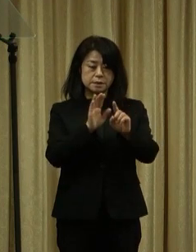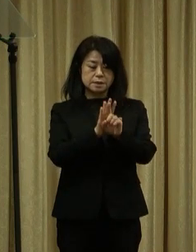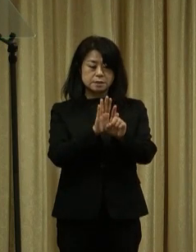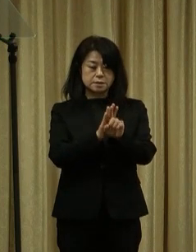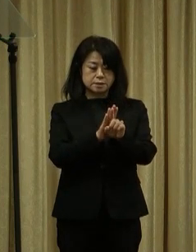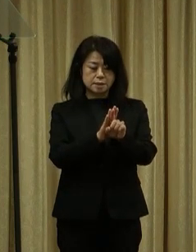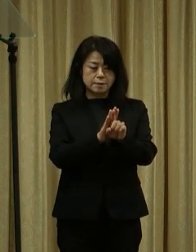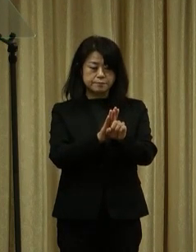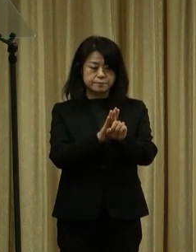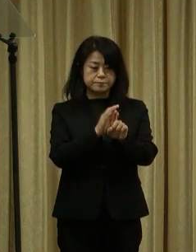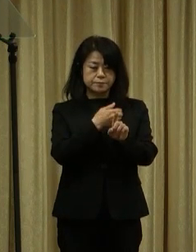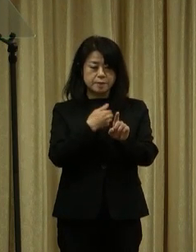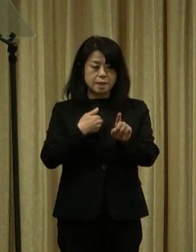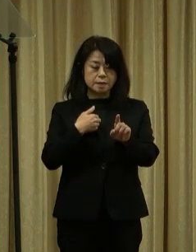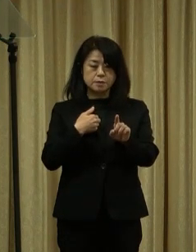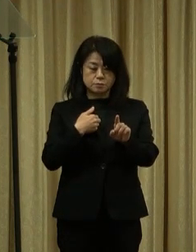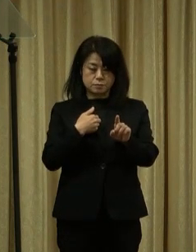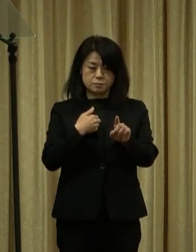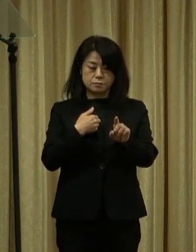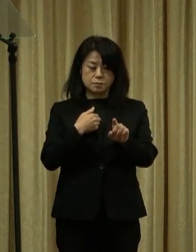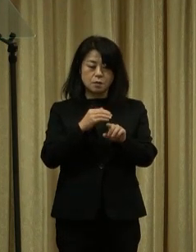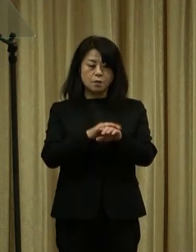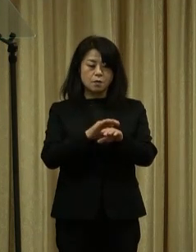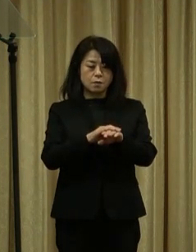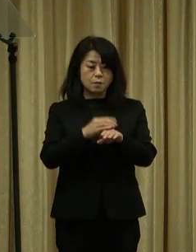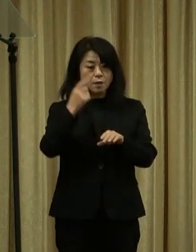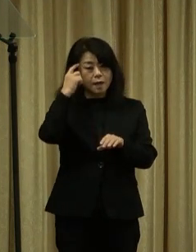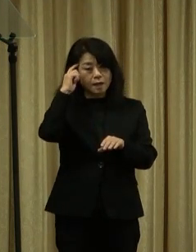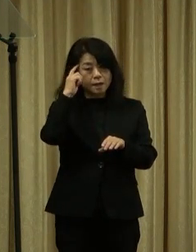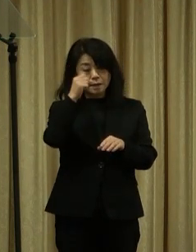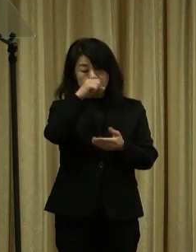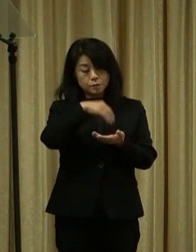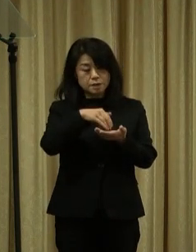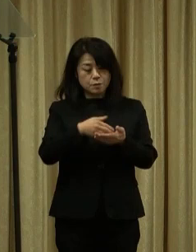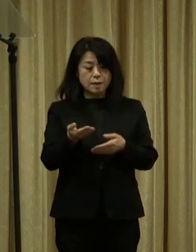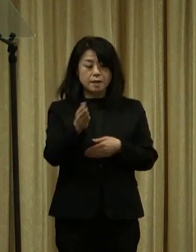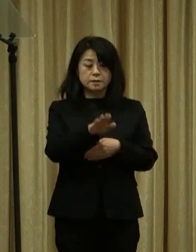というと、そのような予算は実は入れてあります。今のところ、